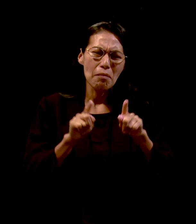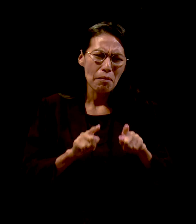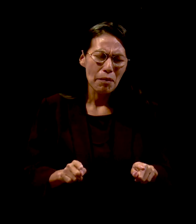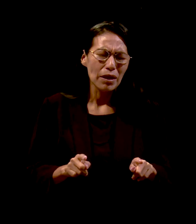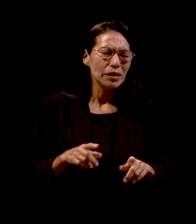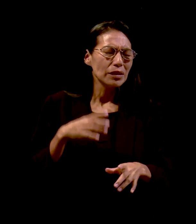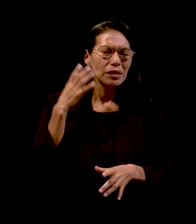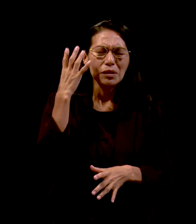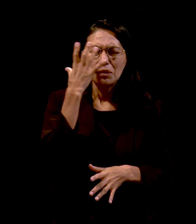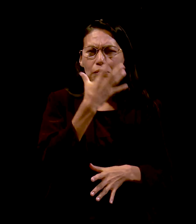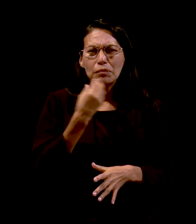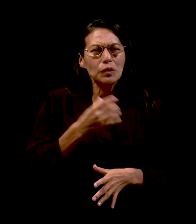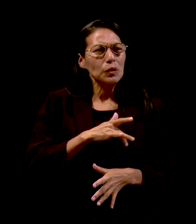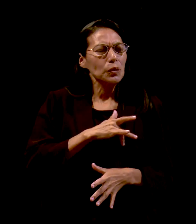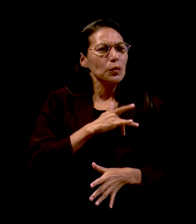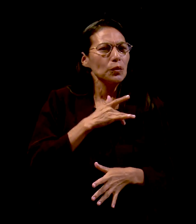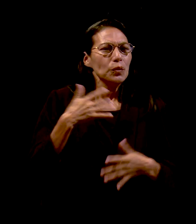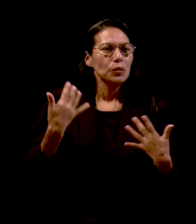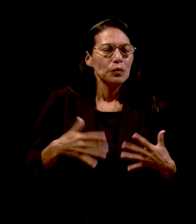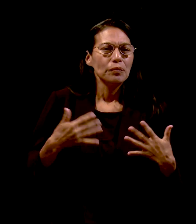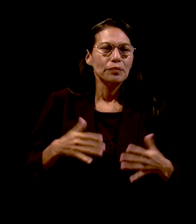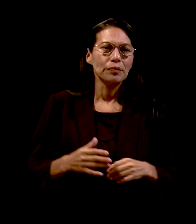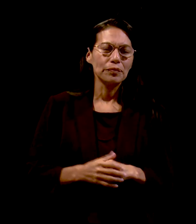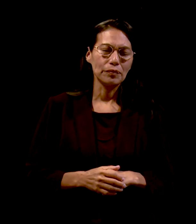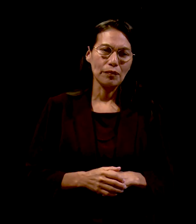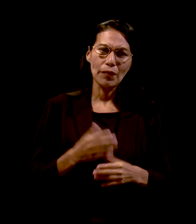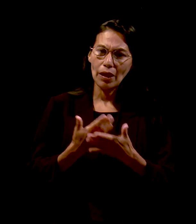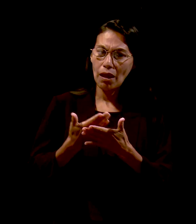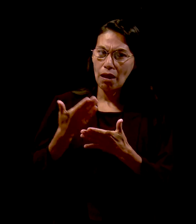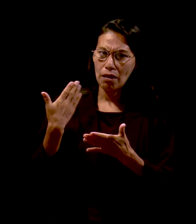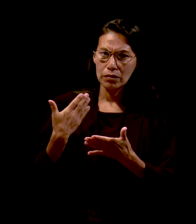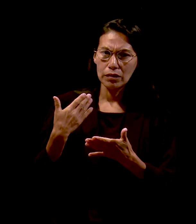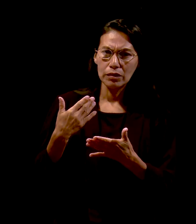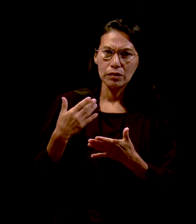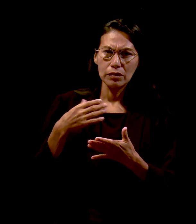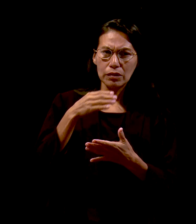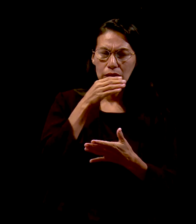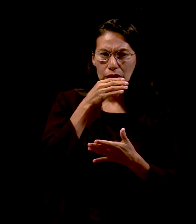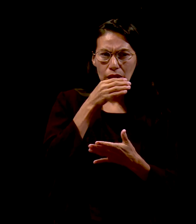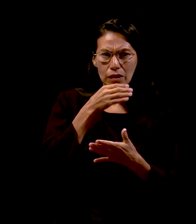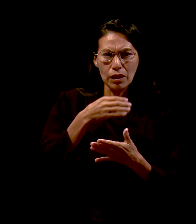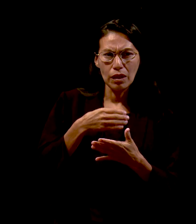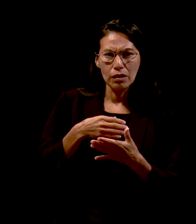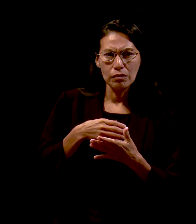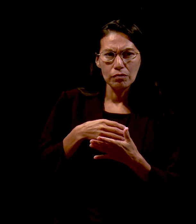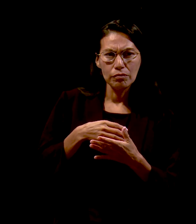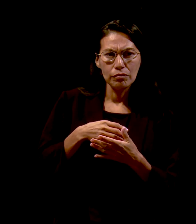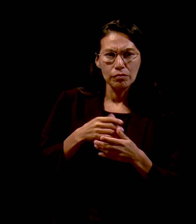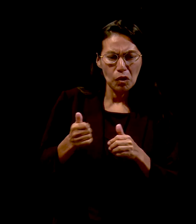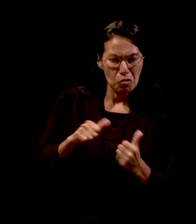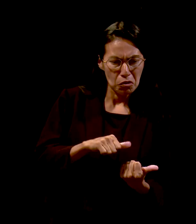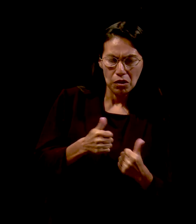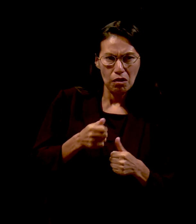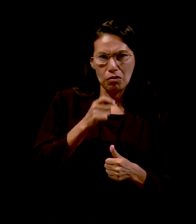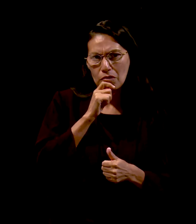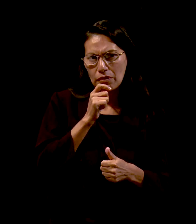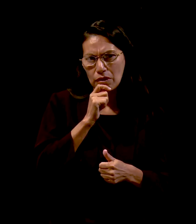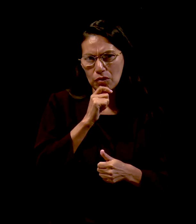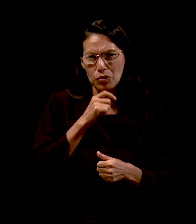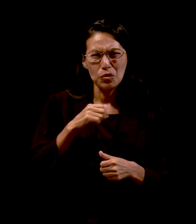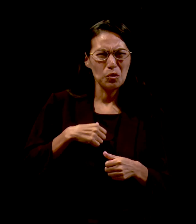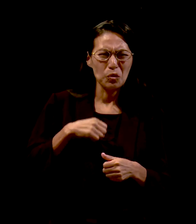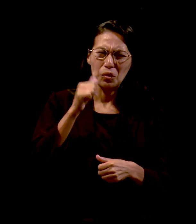paz increíble antes de hacer cristiana antes de bautizar me en la iglesia como joven al fin vivía siempre